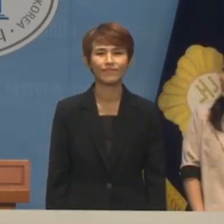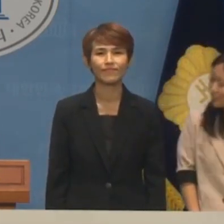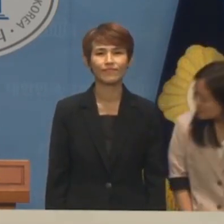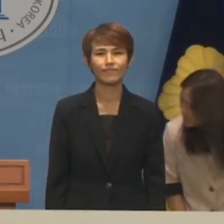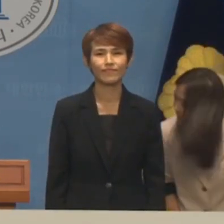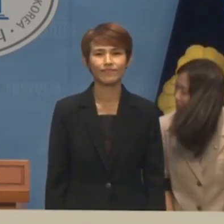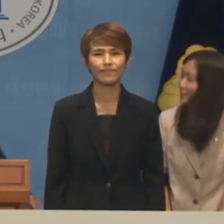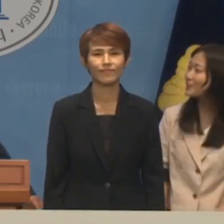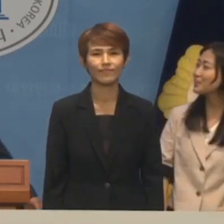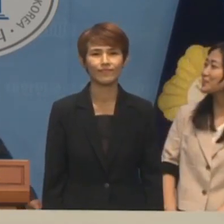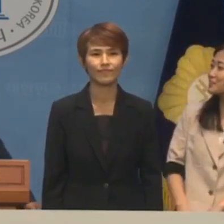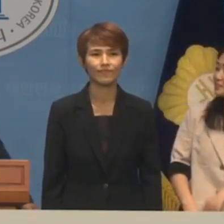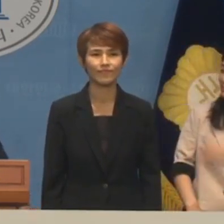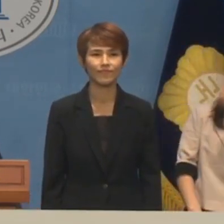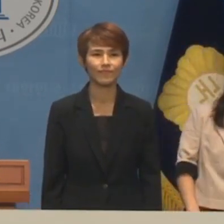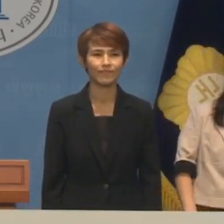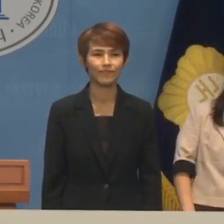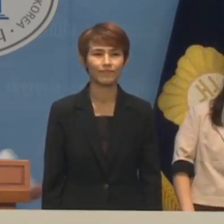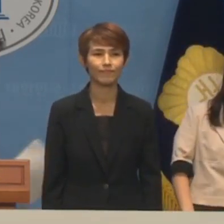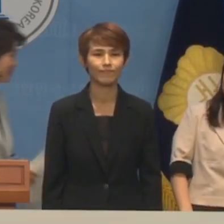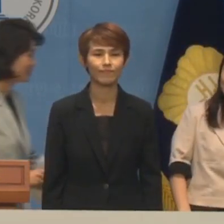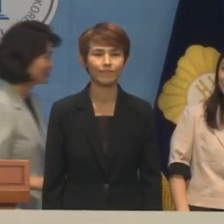예. 예.